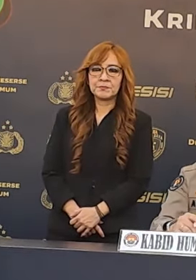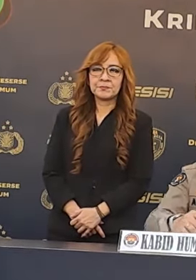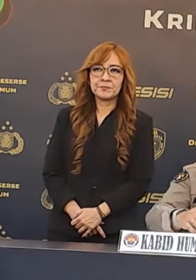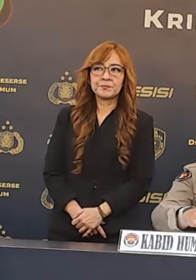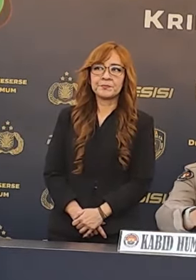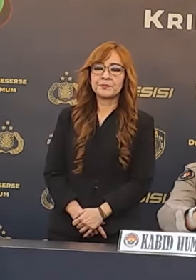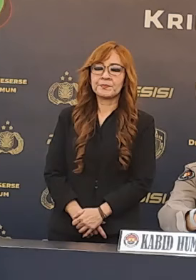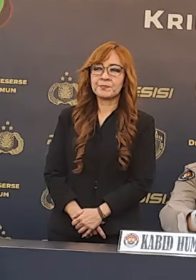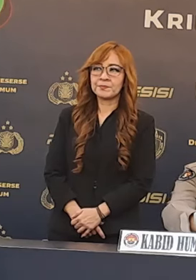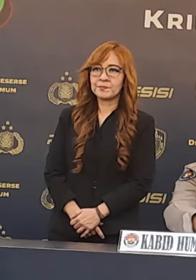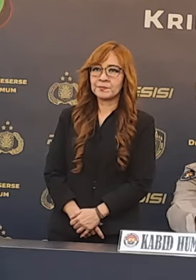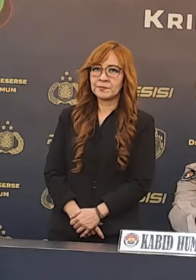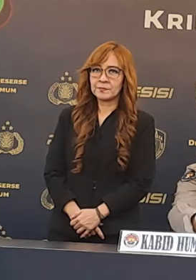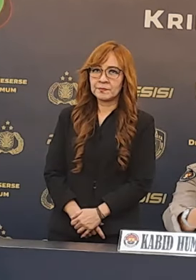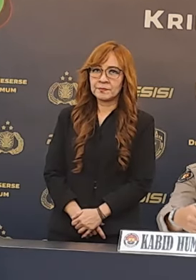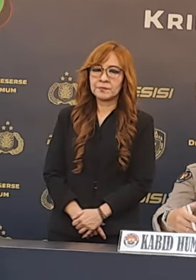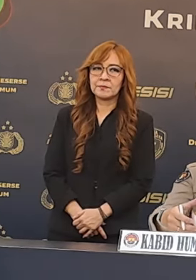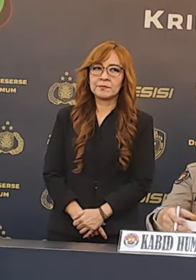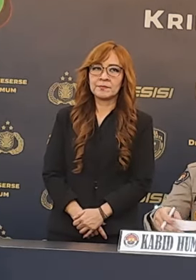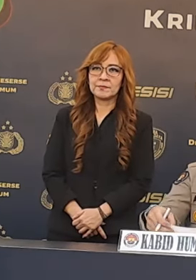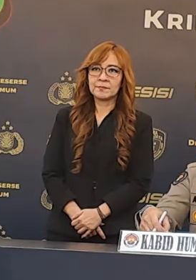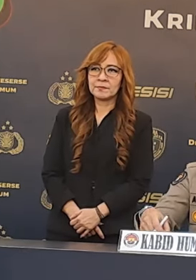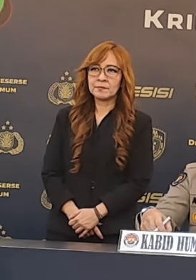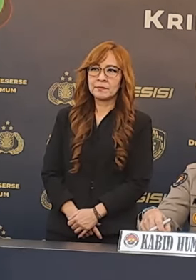Bisa kita mulai rekan-rekan?